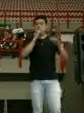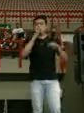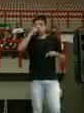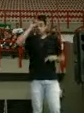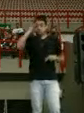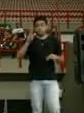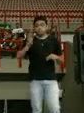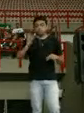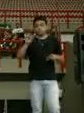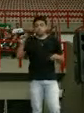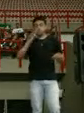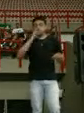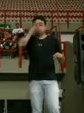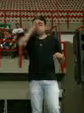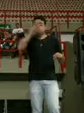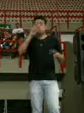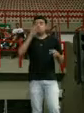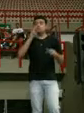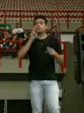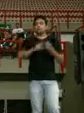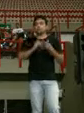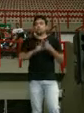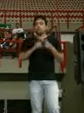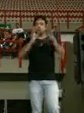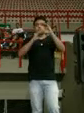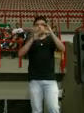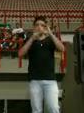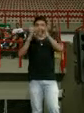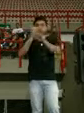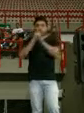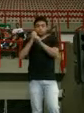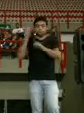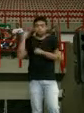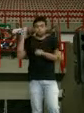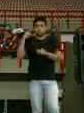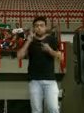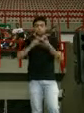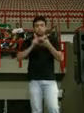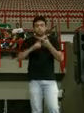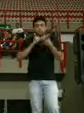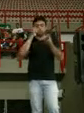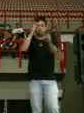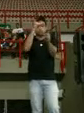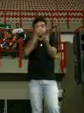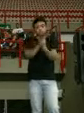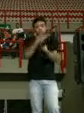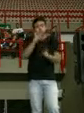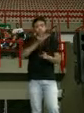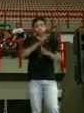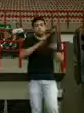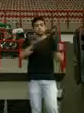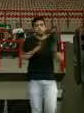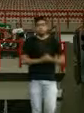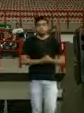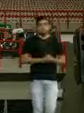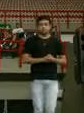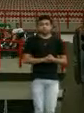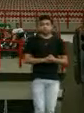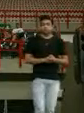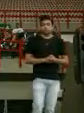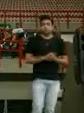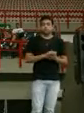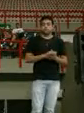errar a raiz, você vai perder a questão. A UES, há 2 anos atrás, colocou uma questão onde ela só queria que você dissesse isso. Vou tentar